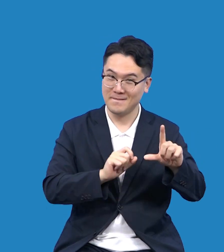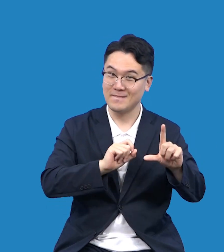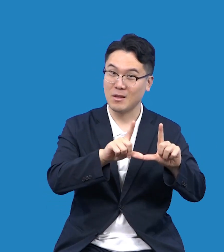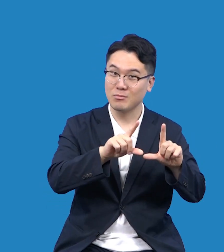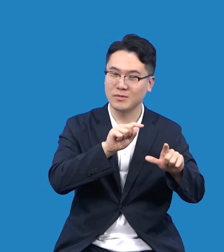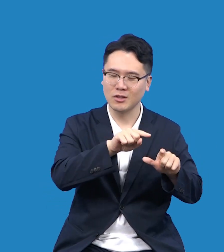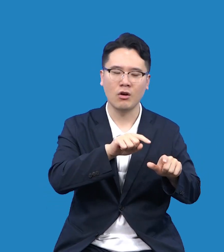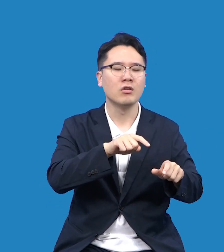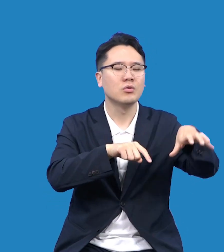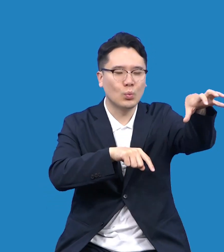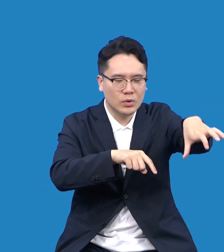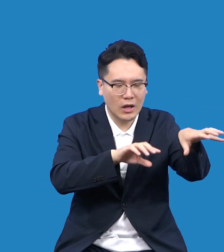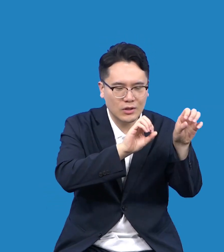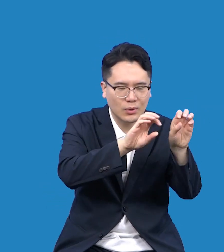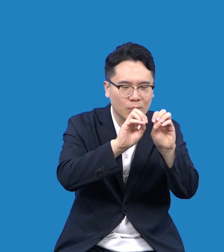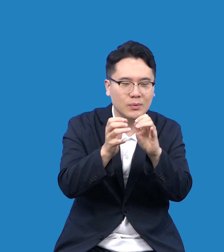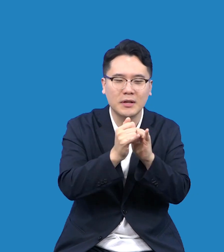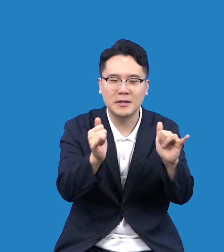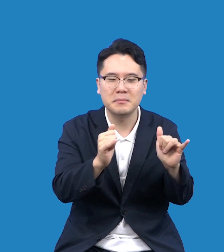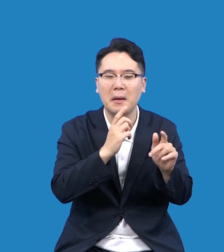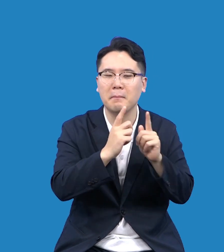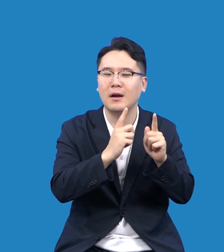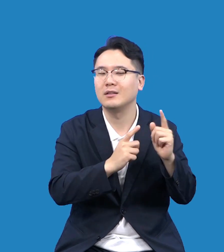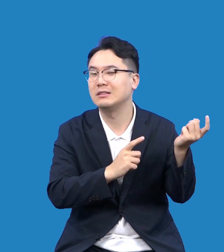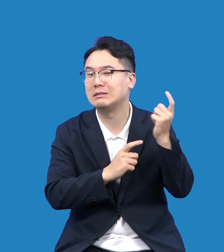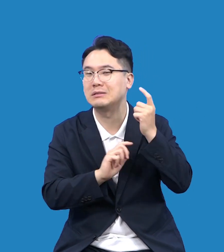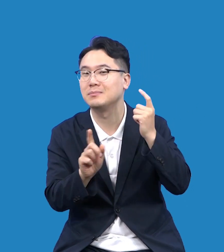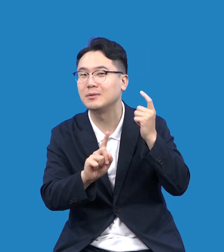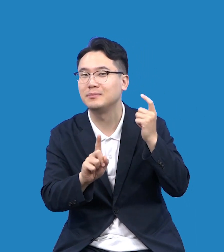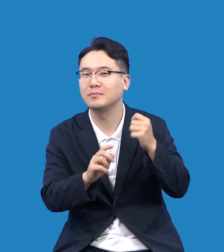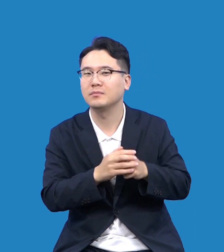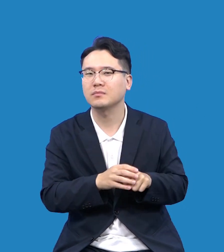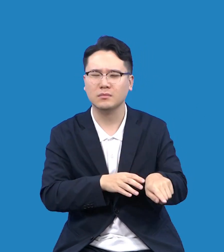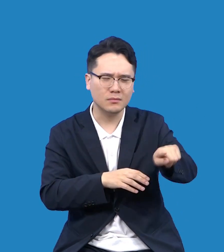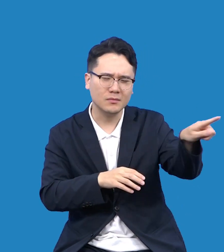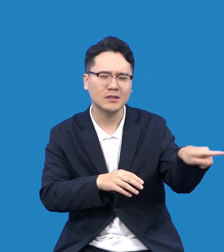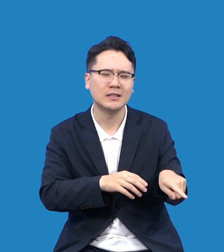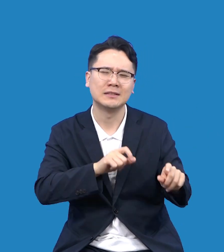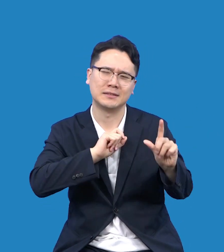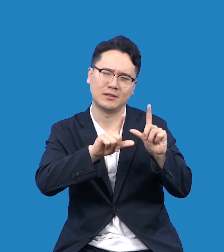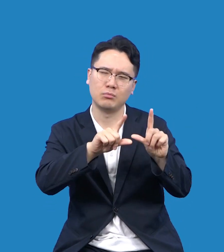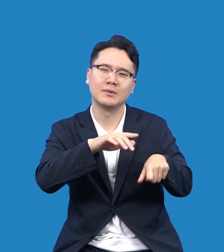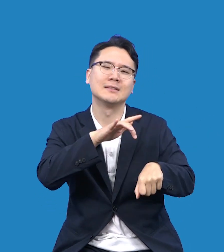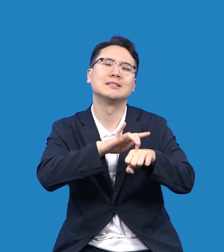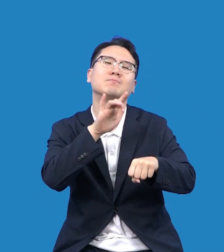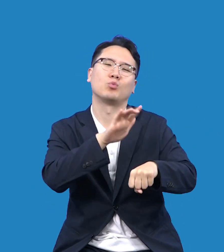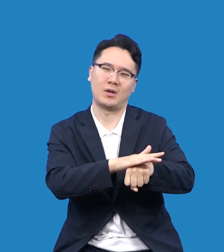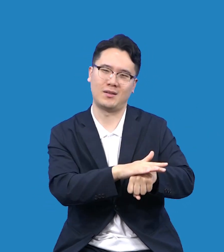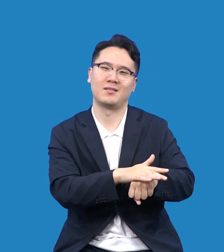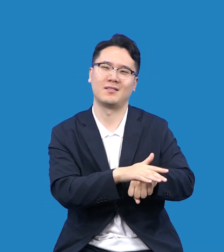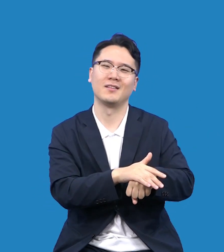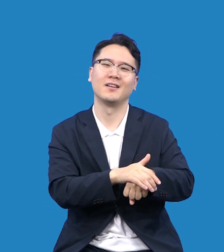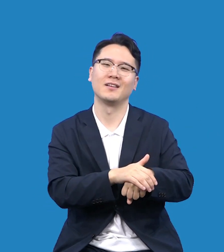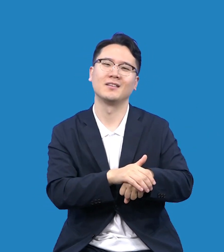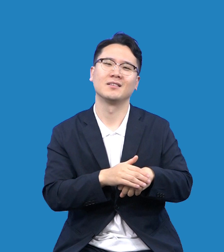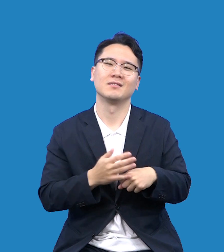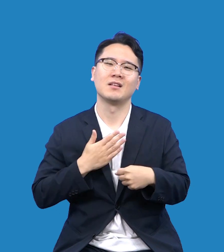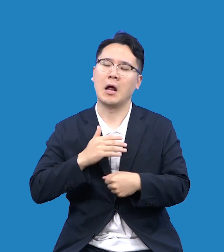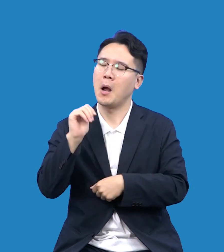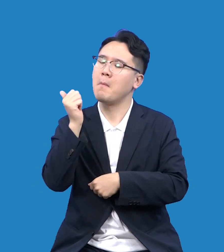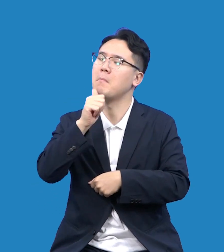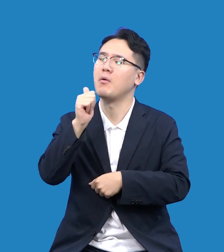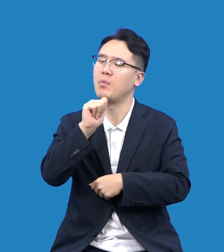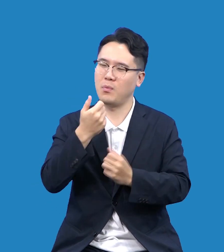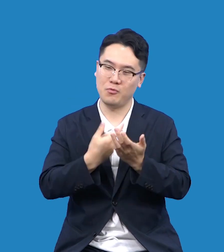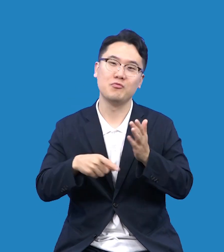들어보면 그분들이 이 단어를 쓸 때는 거의 이것이 뭐냐면 습관적인 자기 변명, 자기를 변호하고